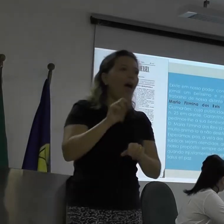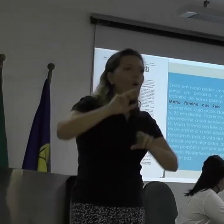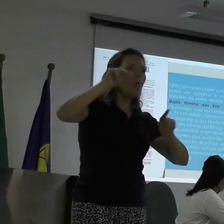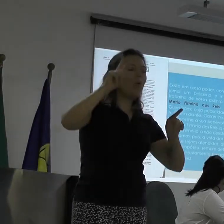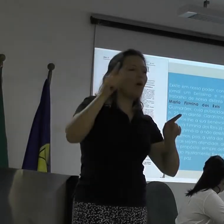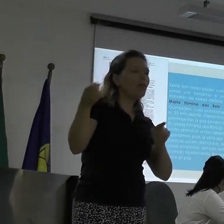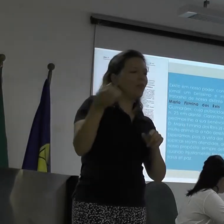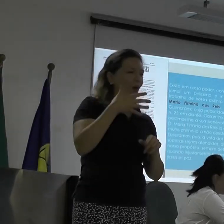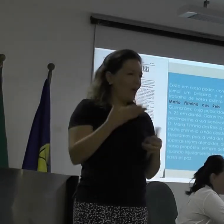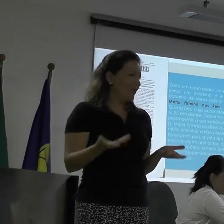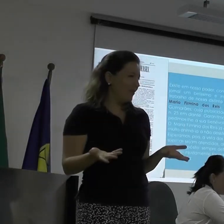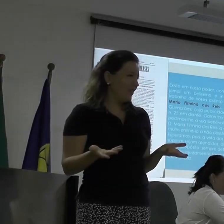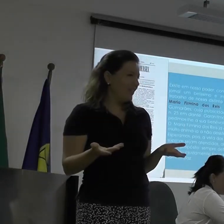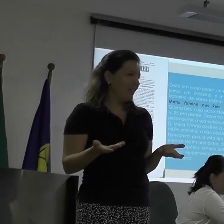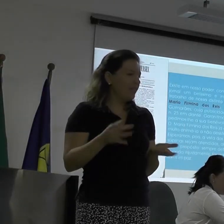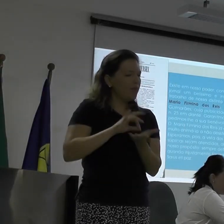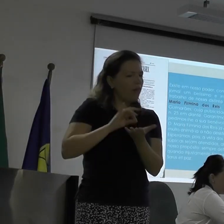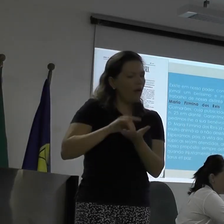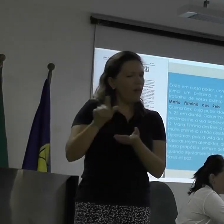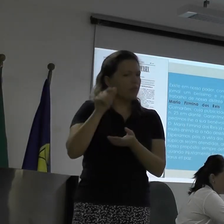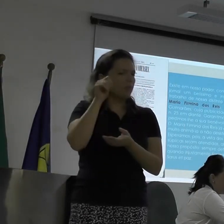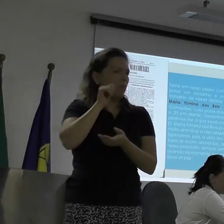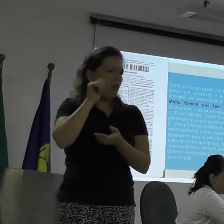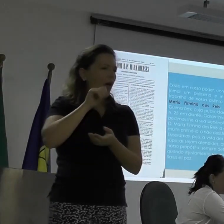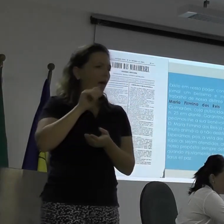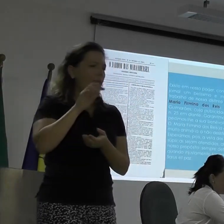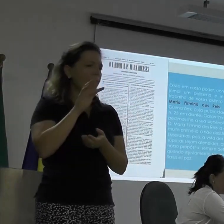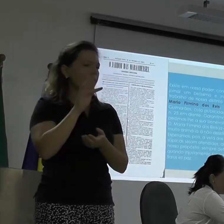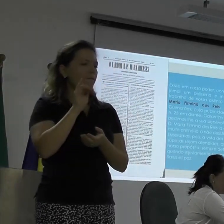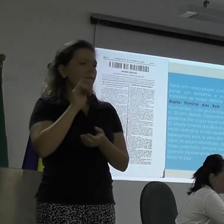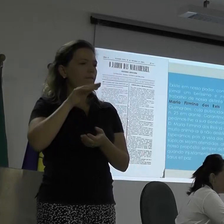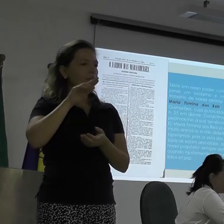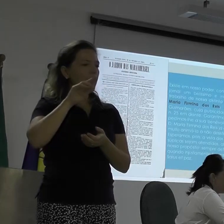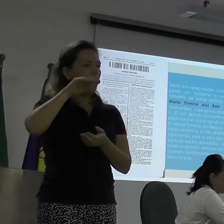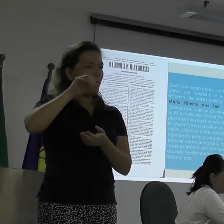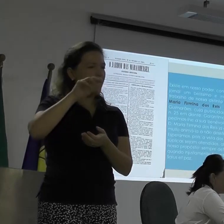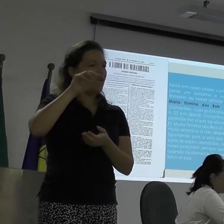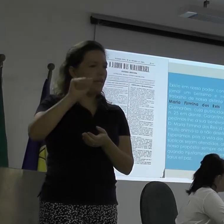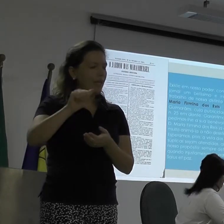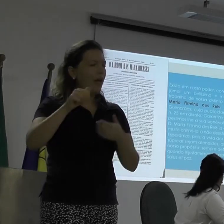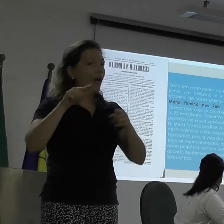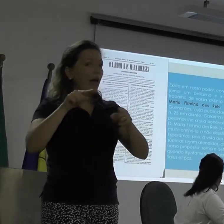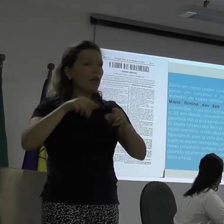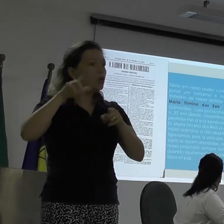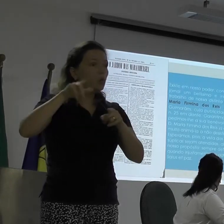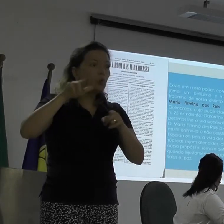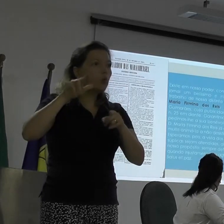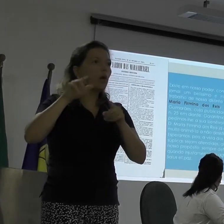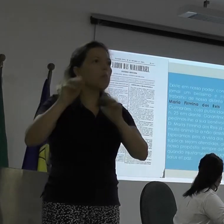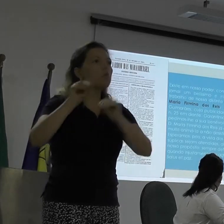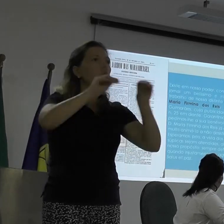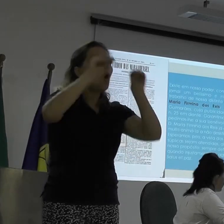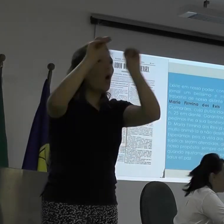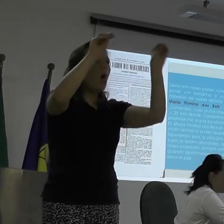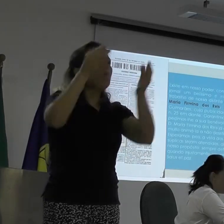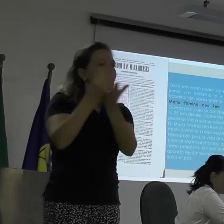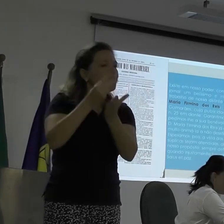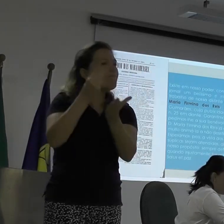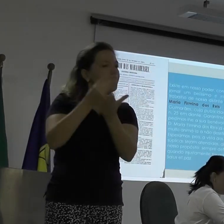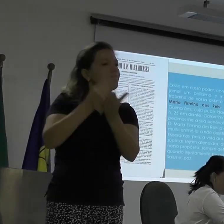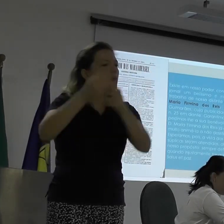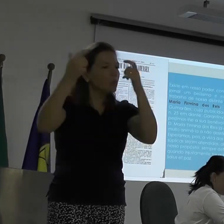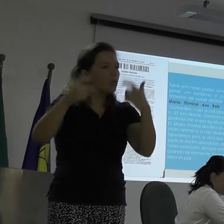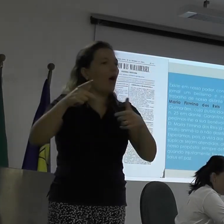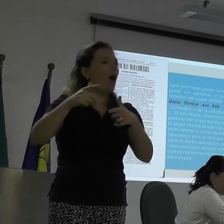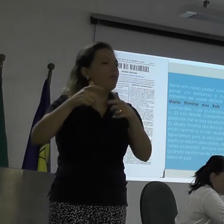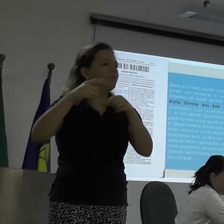fato, a Maria Firmina, ela tem uma particularidade porque ela é uma escritora que ela nunca saiu do Maranhão. Então, todas as outras que eu falei